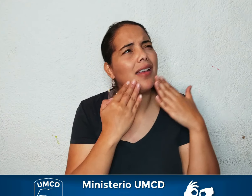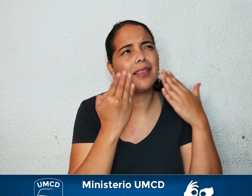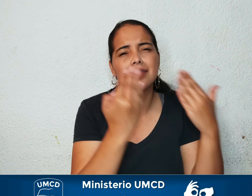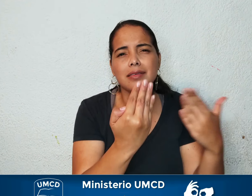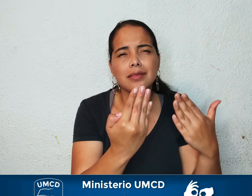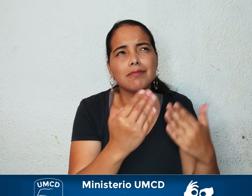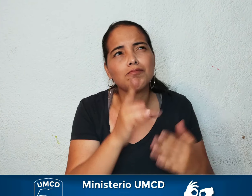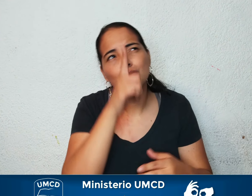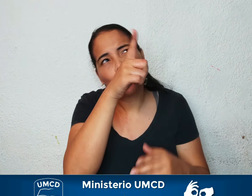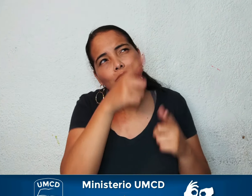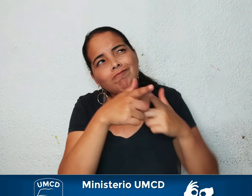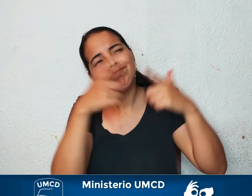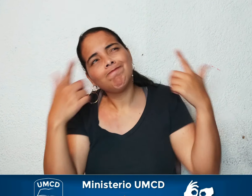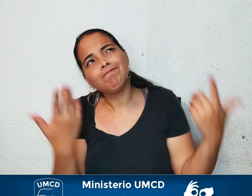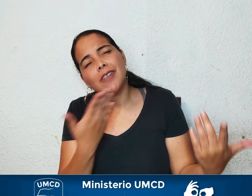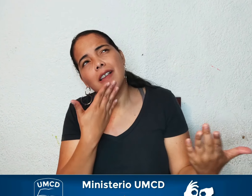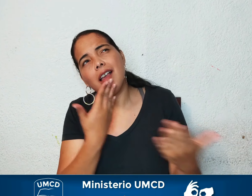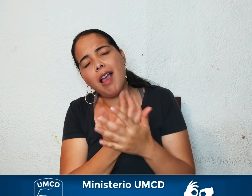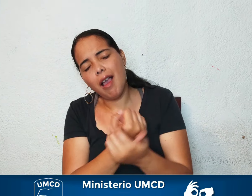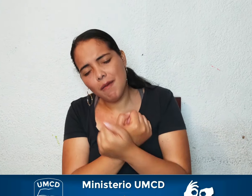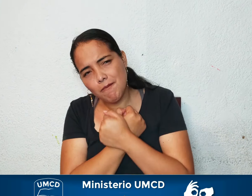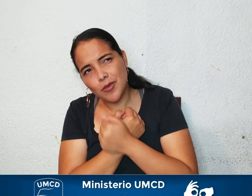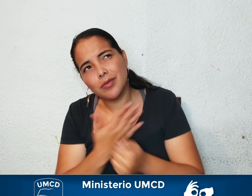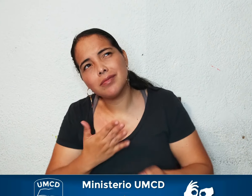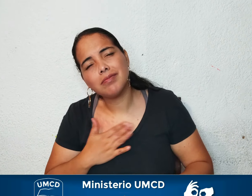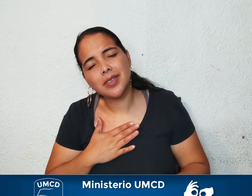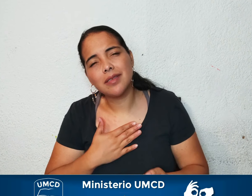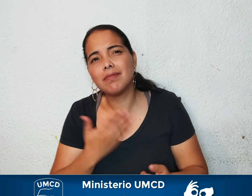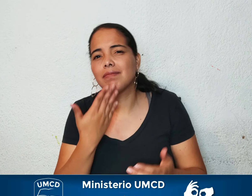agradecidos por tan maravillosa